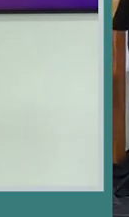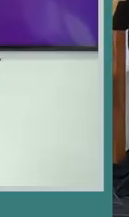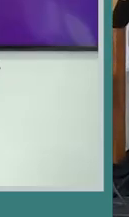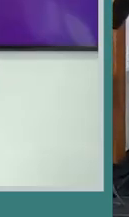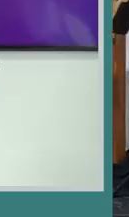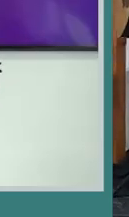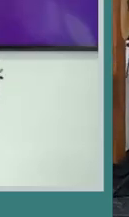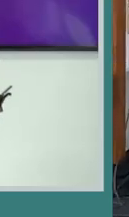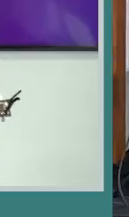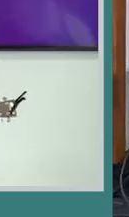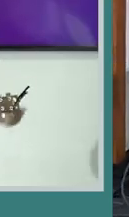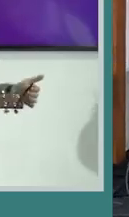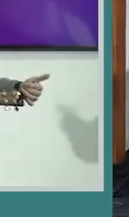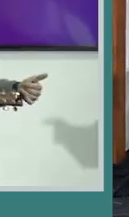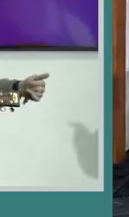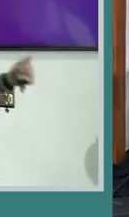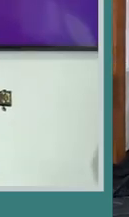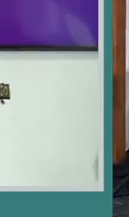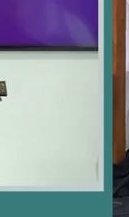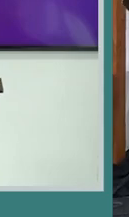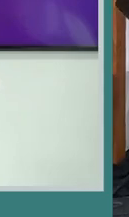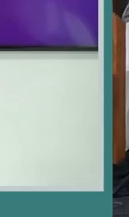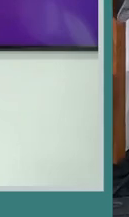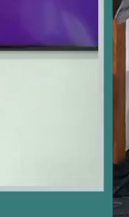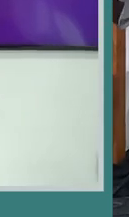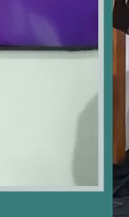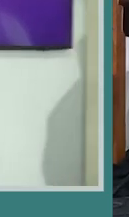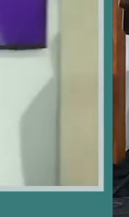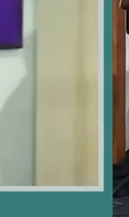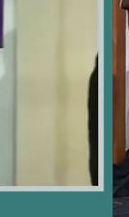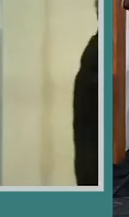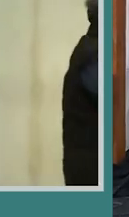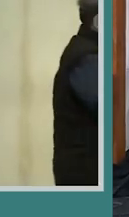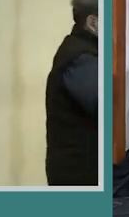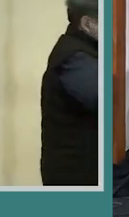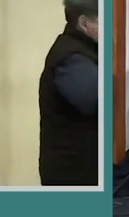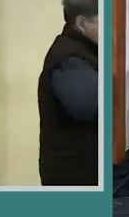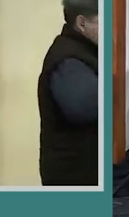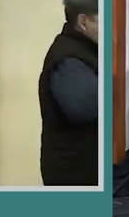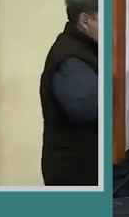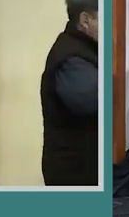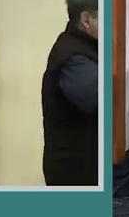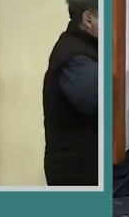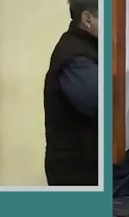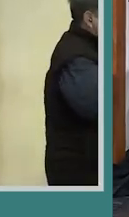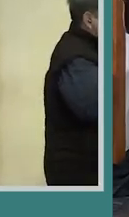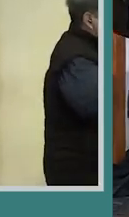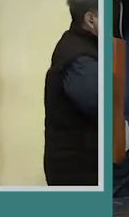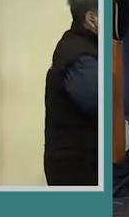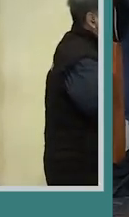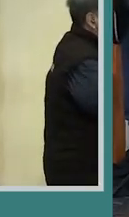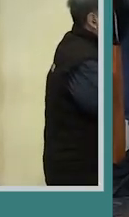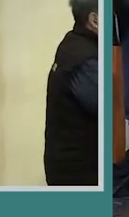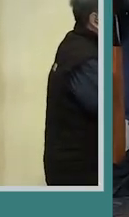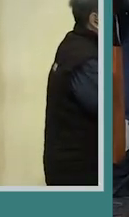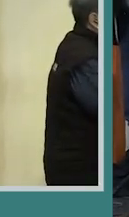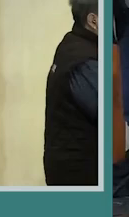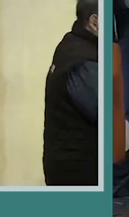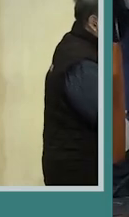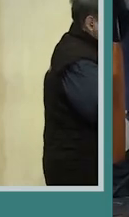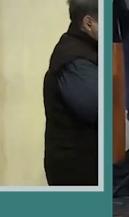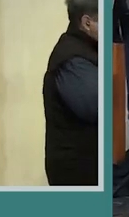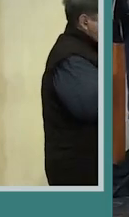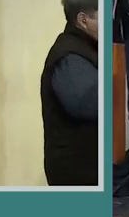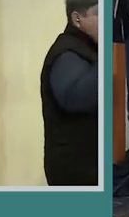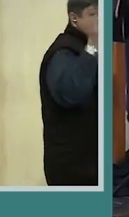lekker wees as jylle van my hou weet jylle wat as ek as ek jy vermoede het iemand hou nie van my nie dit vreet my op nie van jylle is ook so as ek ek is